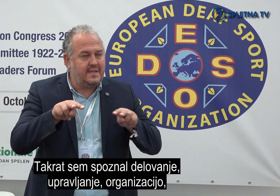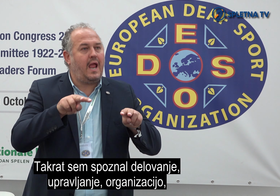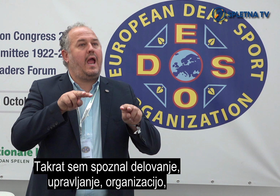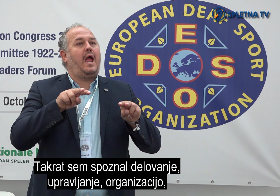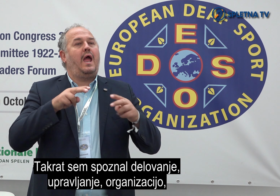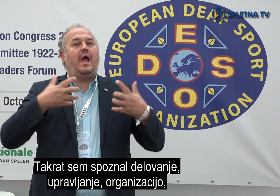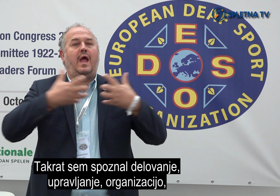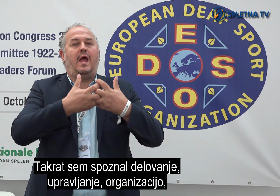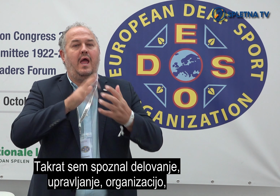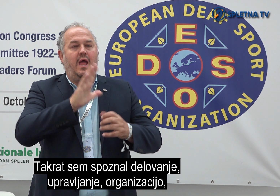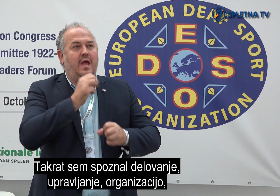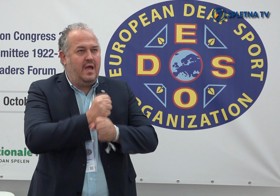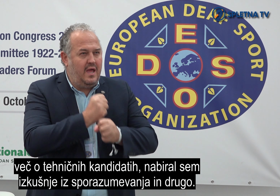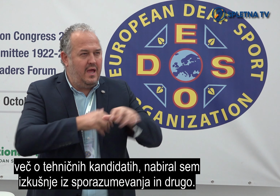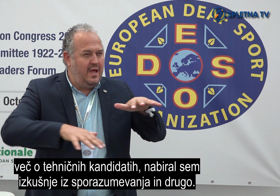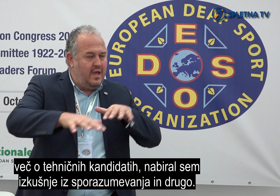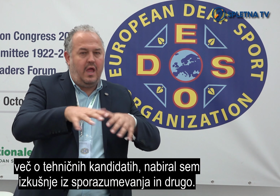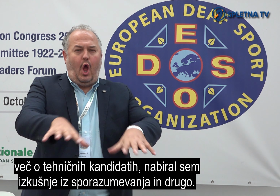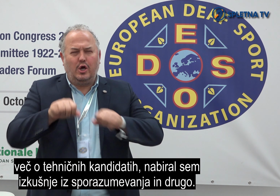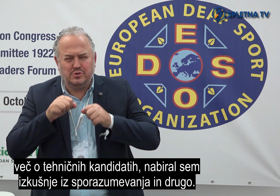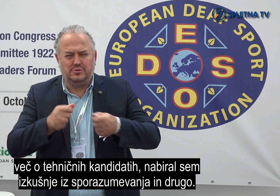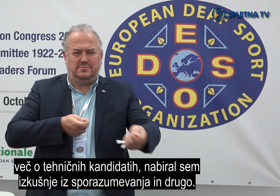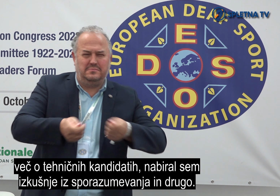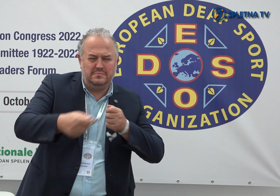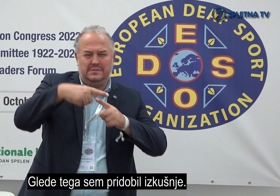Muzika Muzika